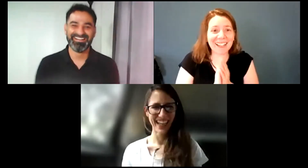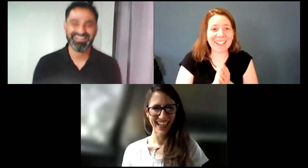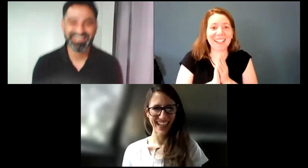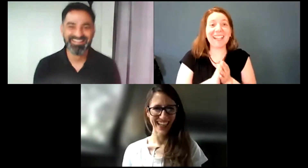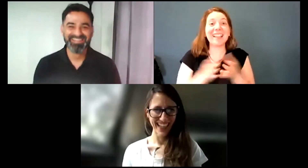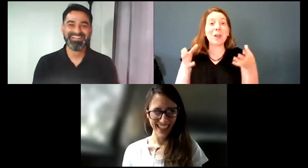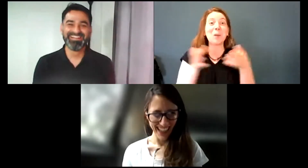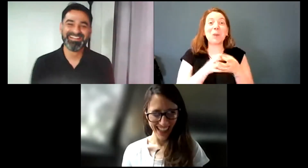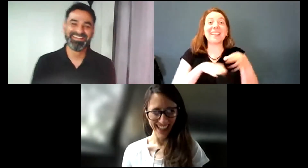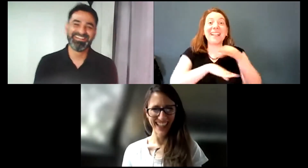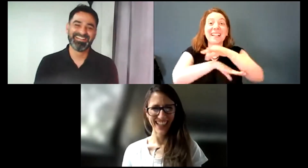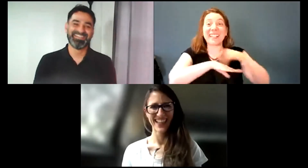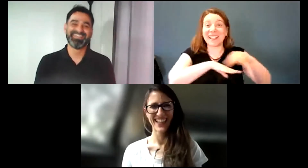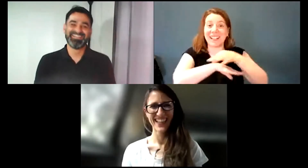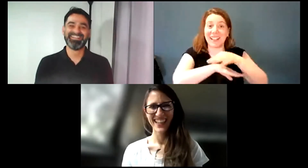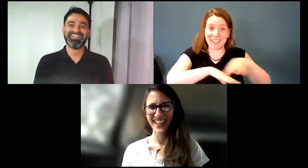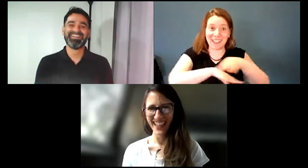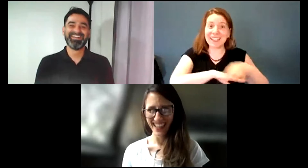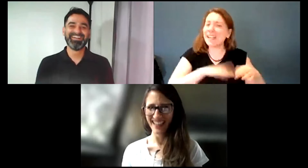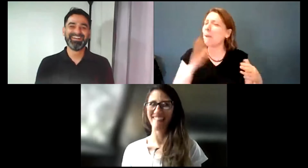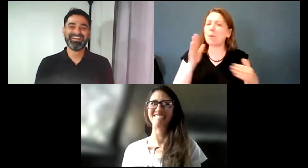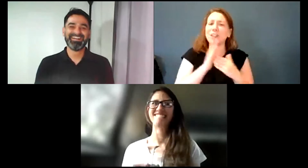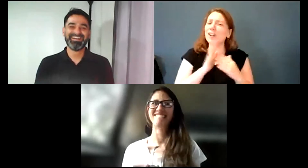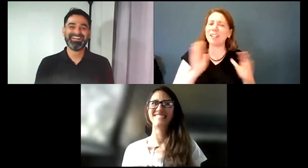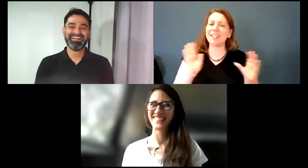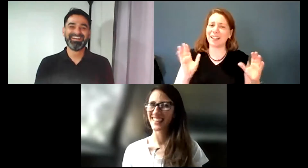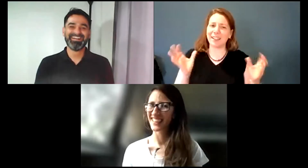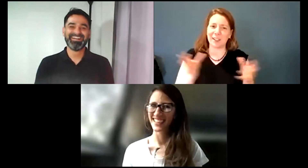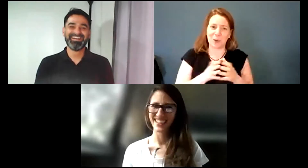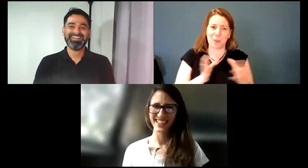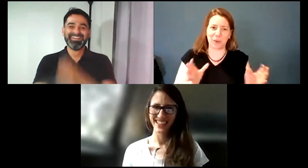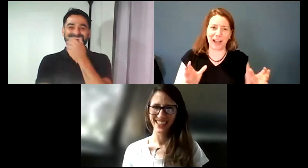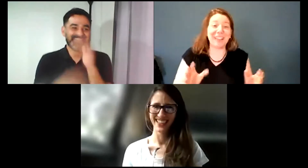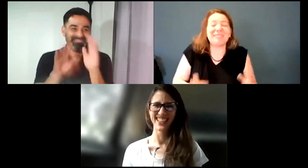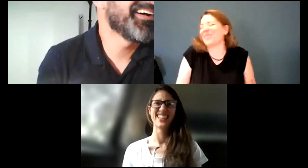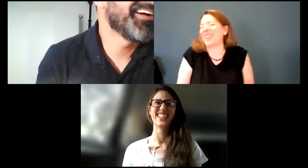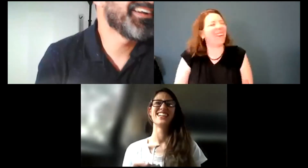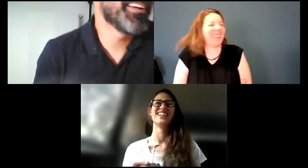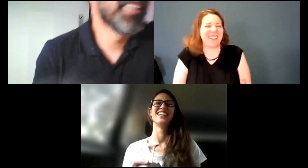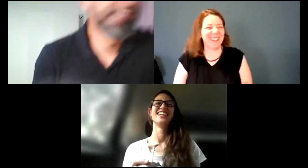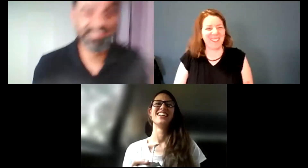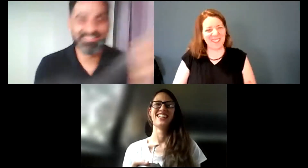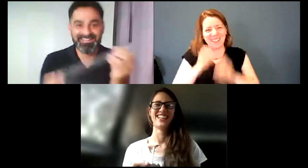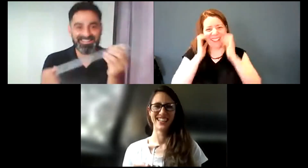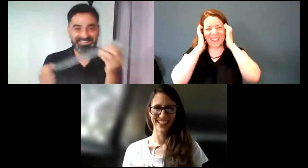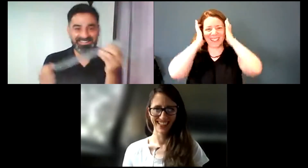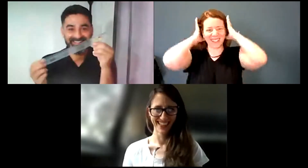¿eh? En este grupo está la regla. La regla es protagonista de este grupo. Acá. Nos castiga.